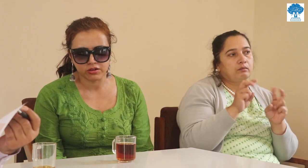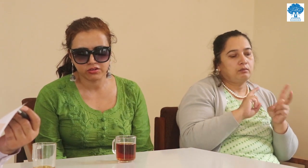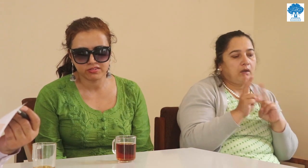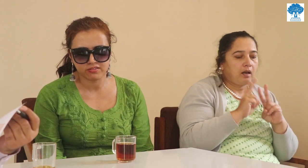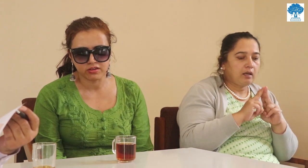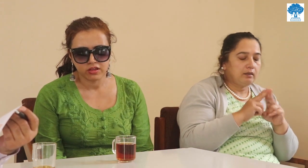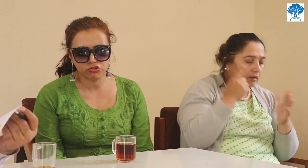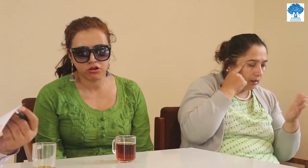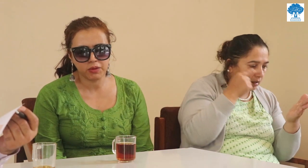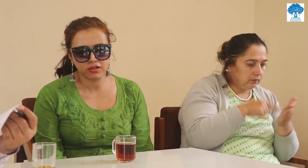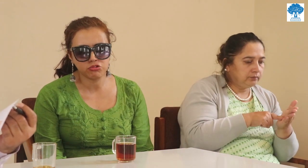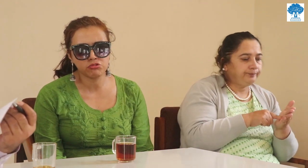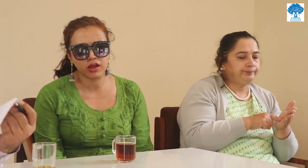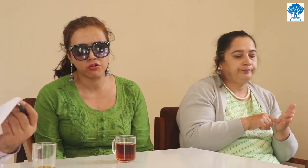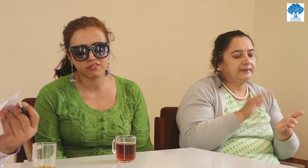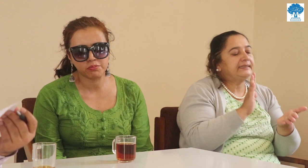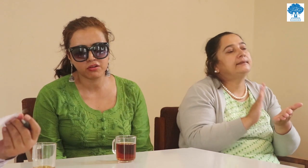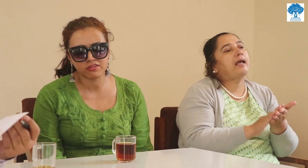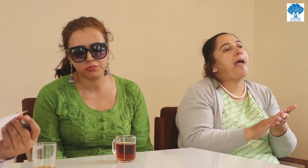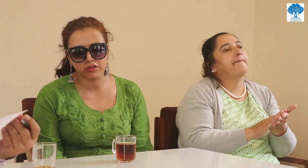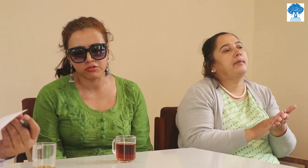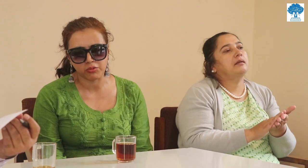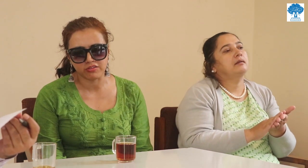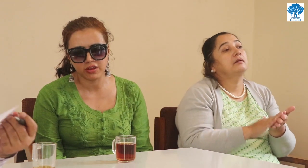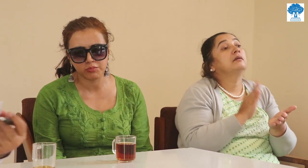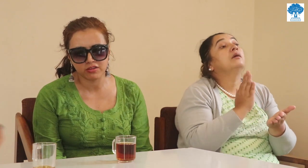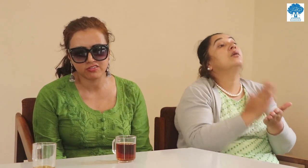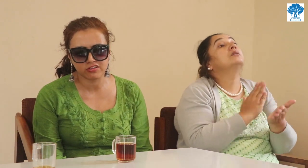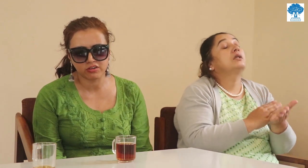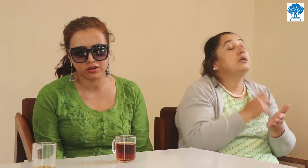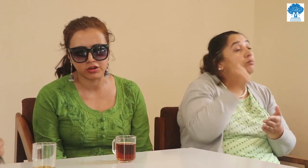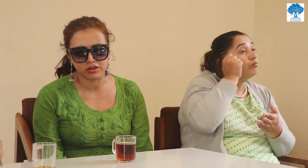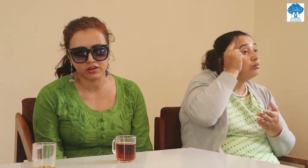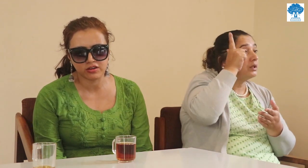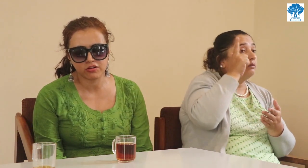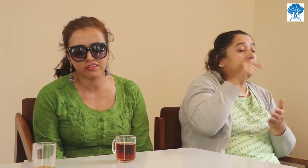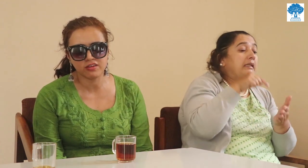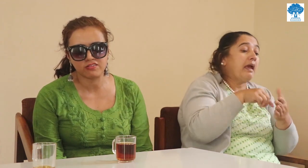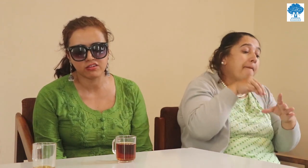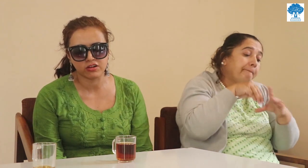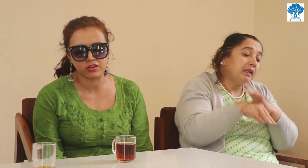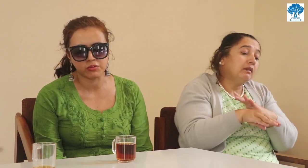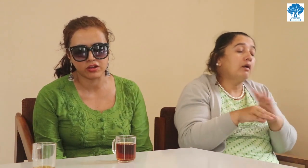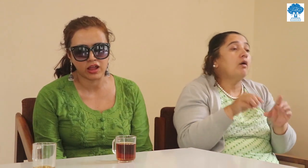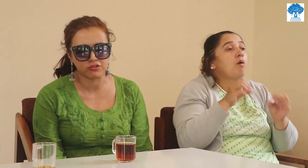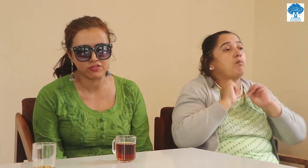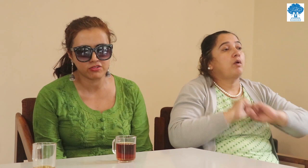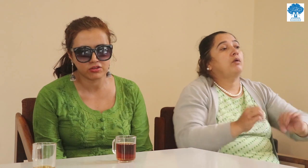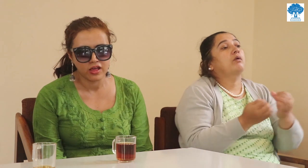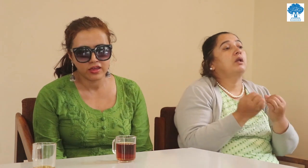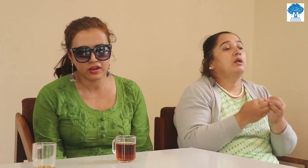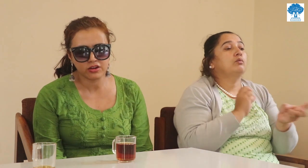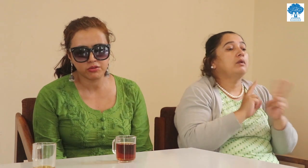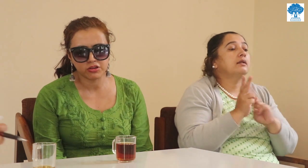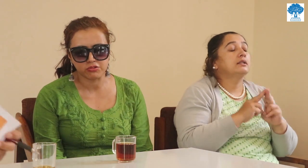देखाएर होइन कसरी छमा त्यो कुरा कन्सेप्ट कसरी बुझाउने भजैनामा इन्सर्ट गर्ने भन्ने टेक्निक कसरी इन्सर्ट गर्ने त भन्ने खालकोले चाहिँ